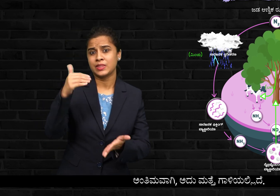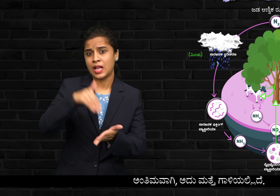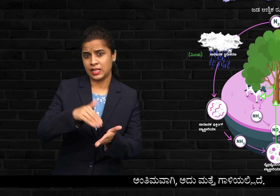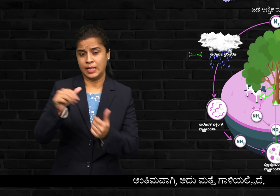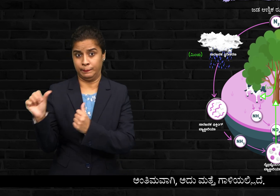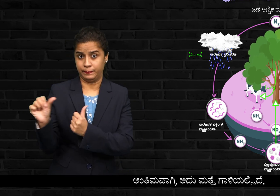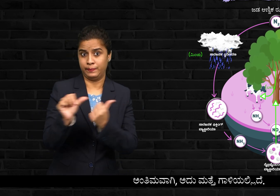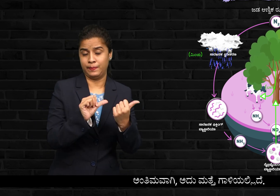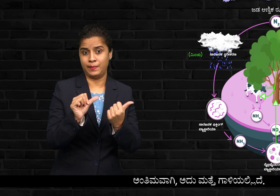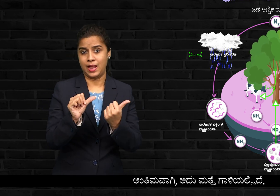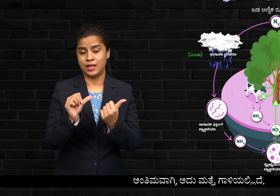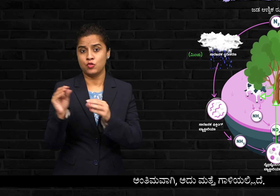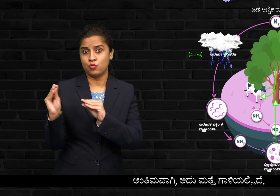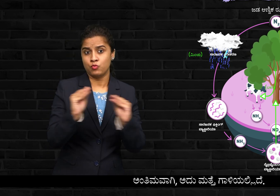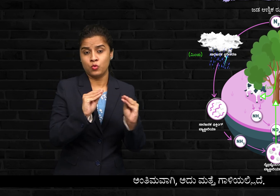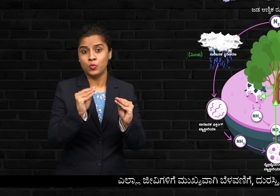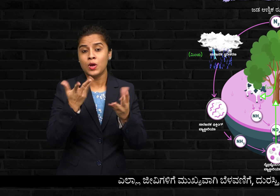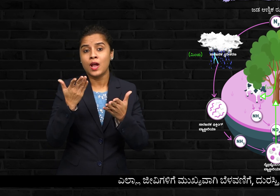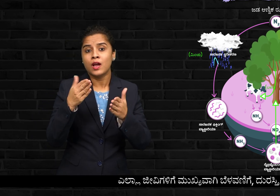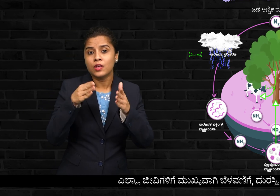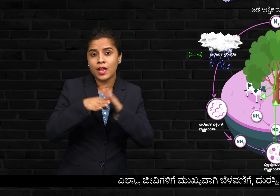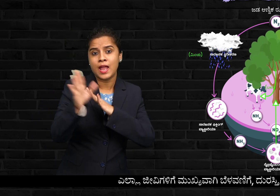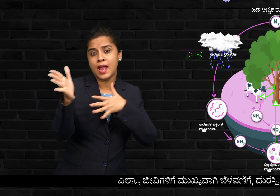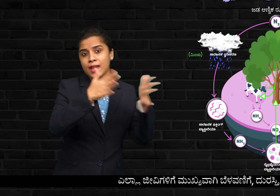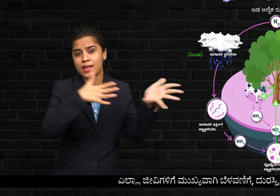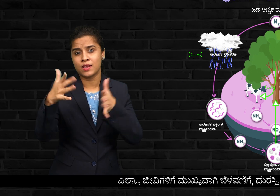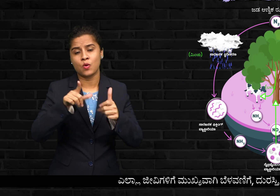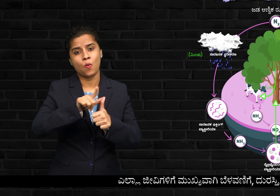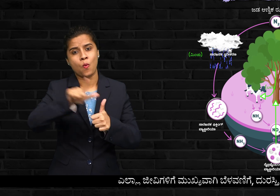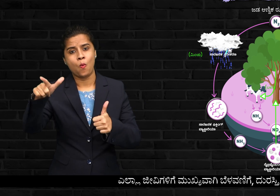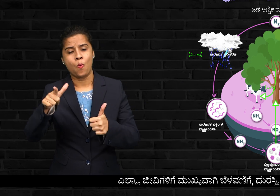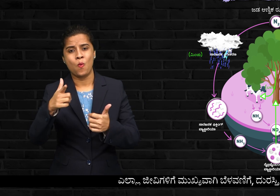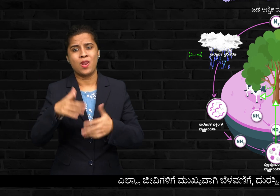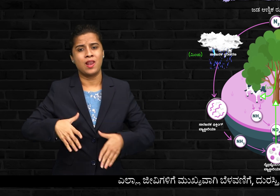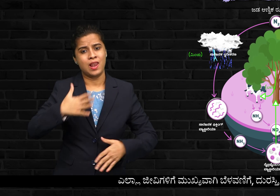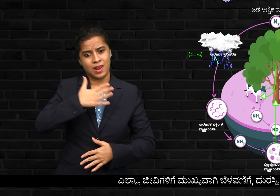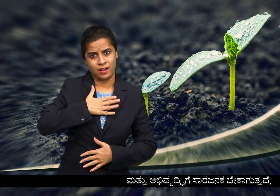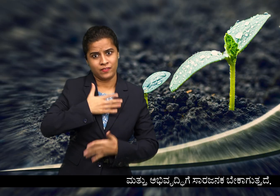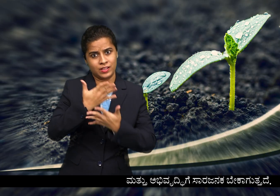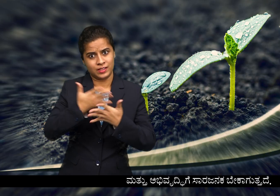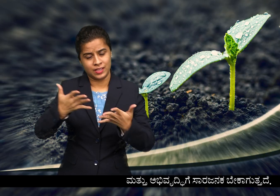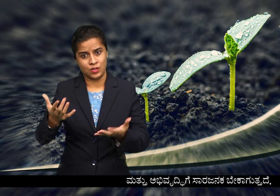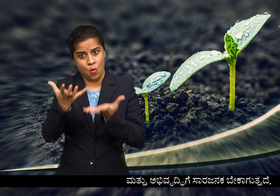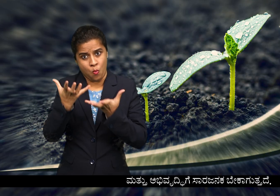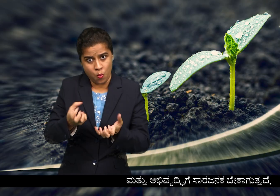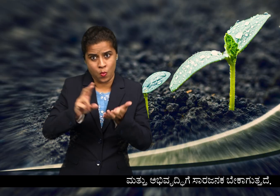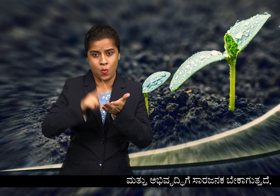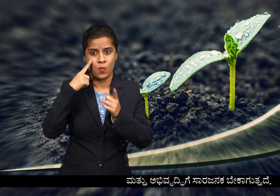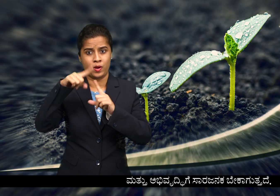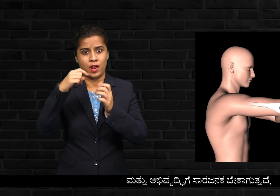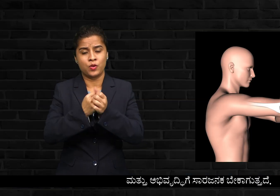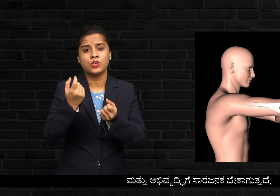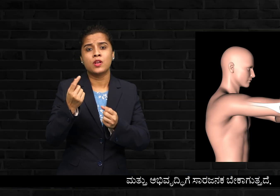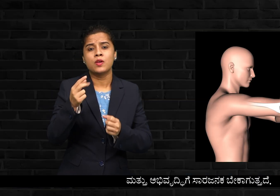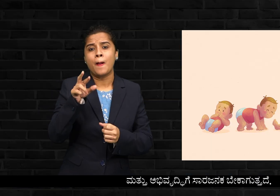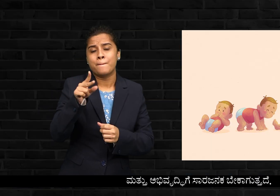ಅಂತಿಮವಾಗಿ ಅದು ಮತ್ತೆ ಗಾಳಿಯಲ್ಲಿದೆ. ಎಲ್ಲಾ ಜೀವಿಗಳಿಗೆ, ಮುಖ್ಯವಾಗಿ ಬೆಳವಣಿಗೆ, ದುರಸ್ತಿ ಮತ್ತು ಅಭಿವೃದ್ಧಿಗೆ ಸಾರಜನಕ